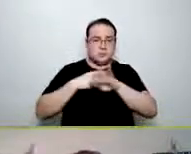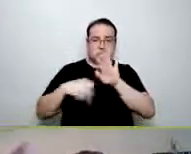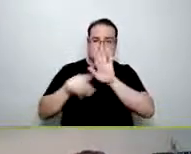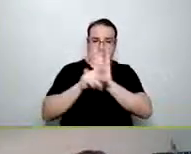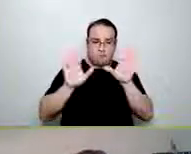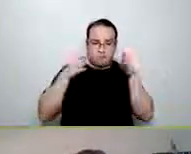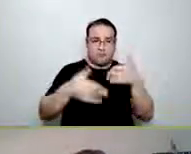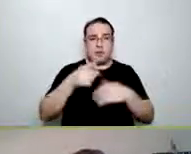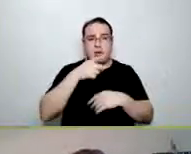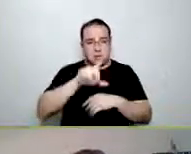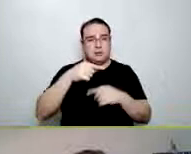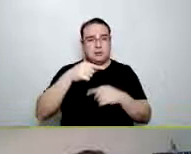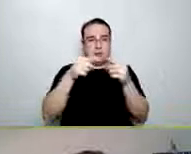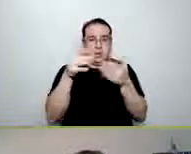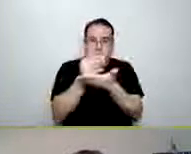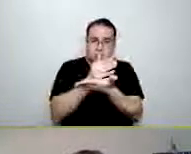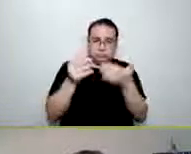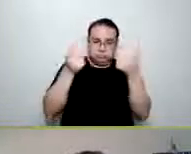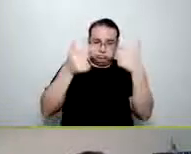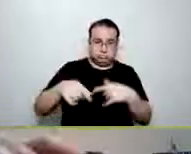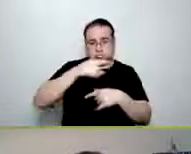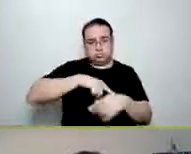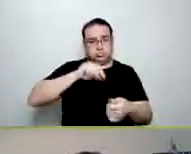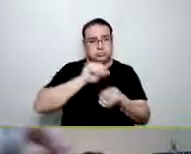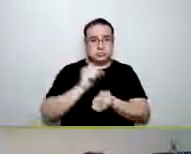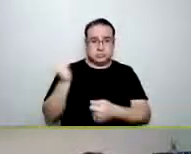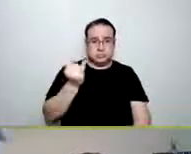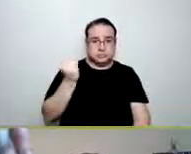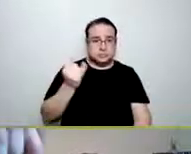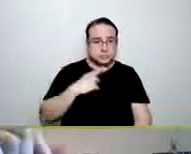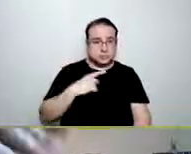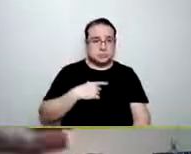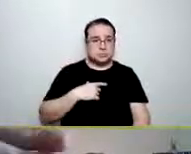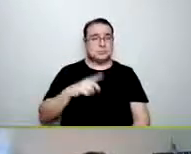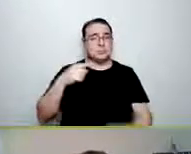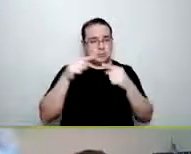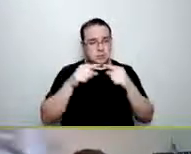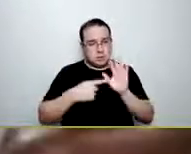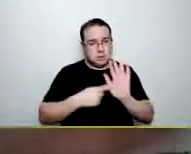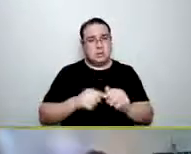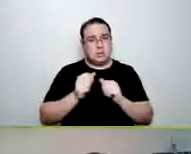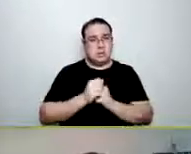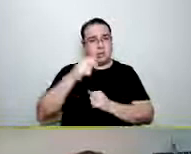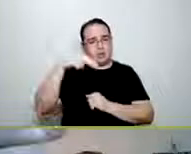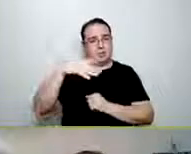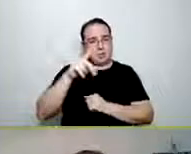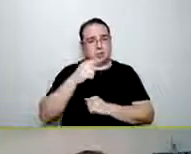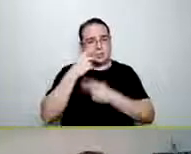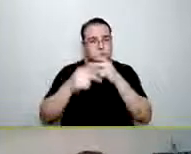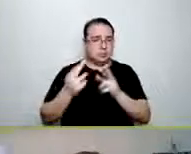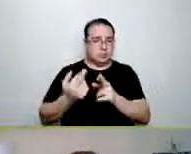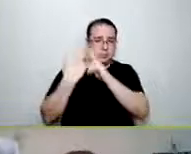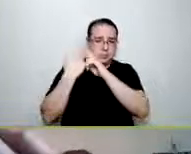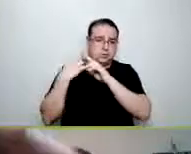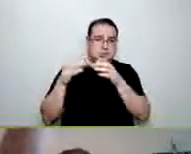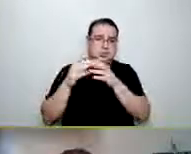né? Eu coloquei aqui algumas para nós importantes são DOBES, né? NMEGA é aquele que eu era responsável por